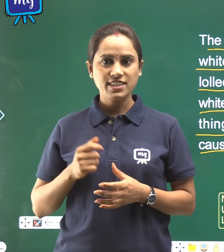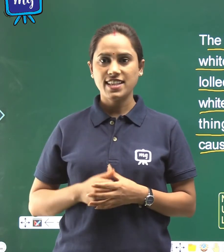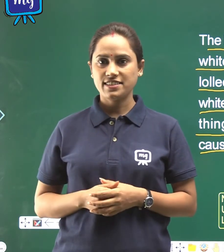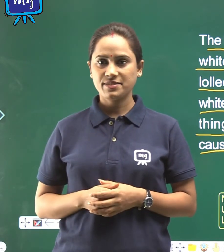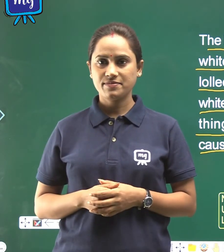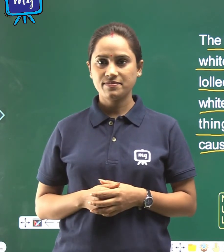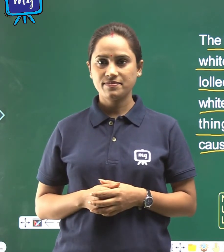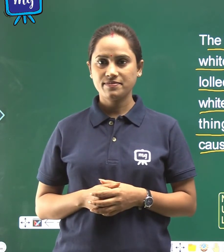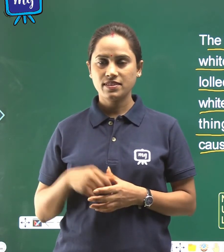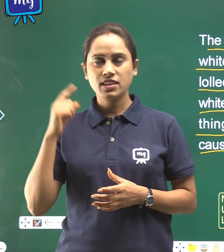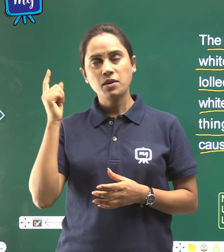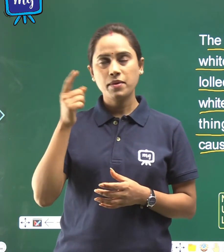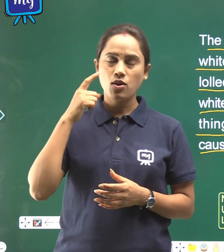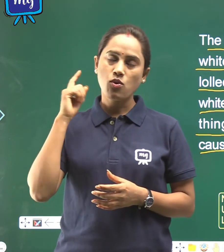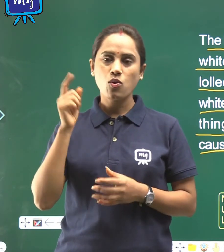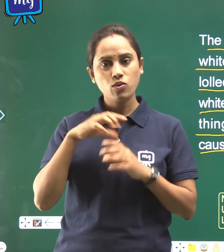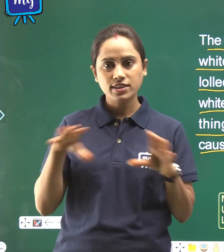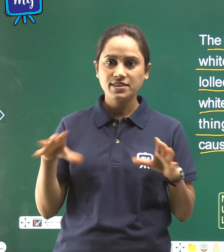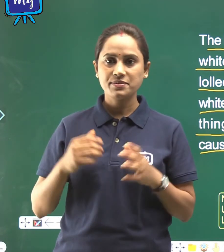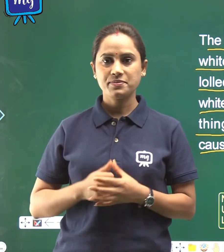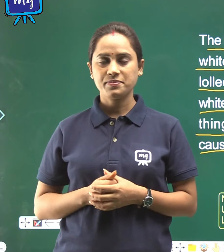unconsciousness, बेहोश,